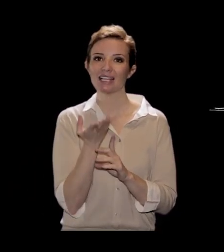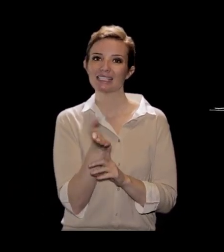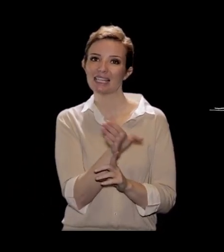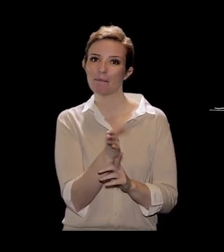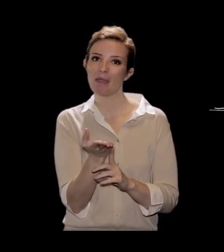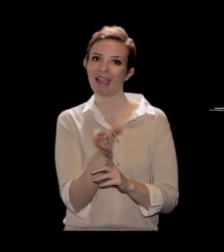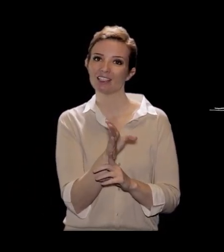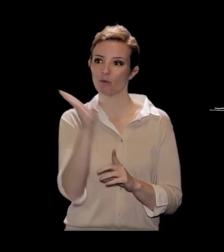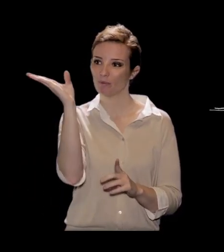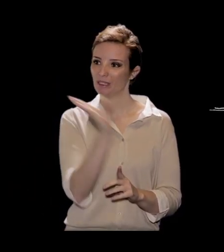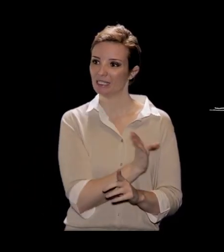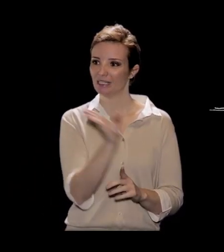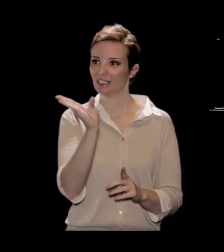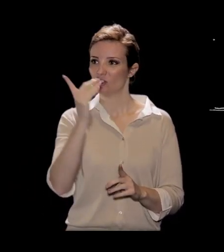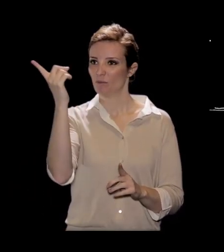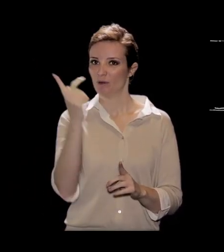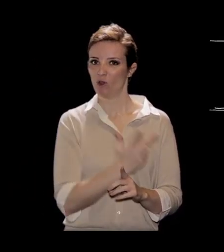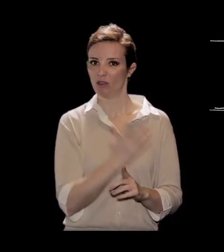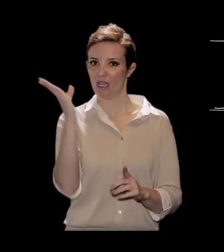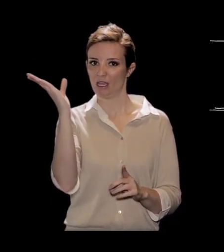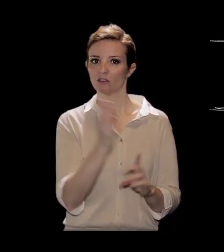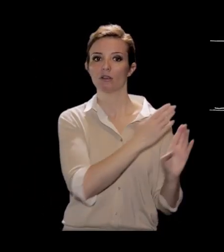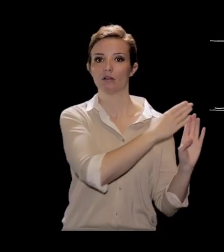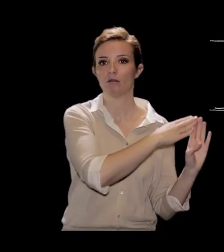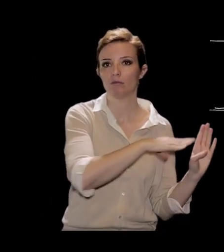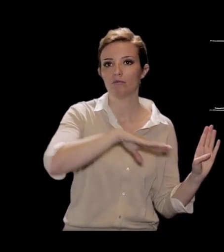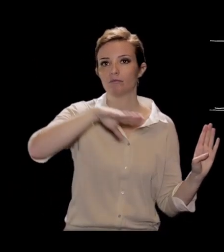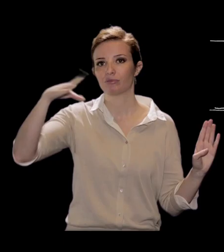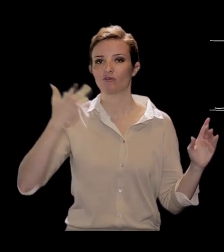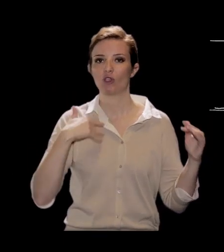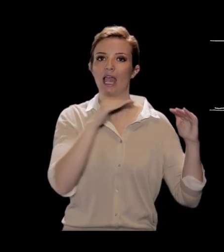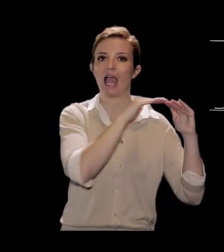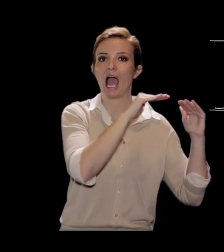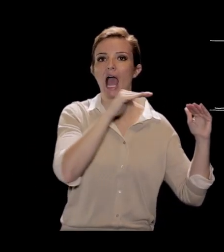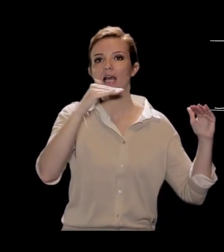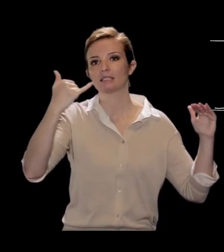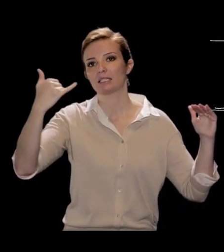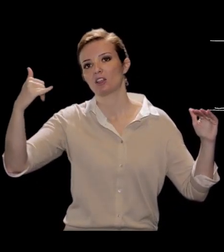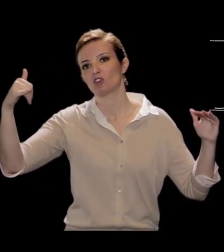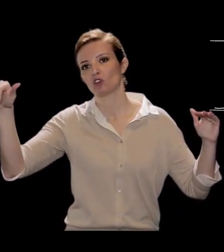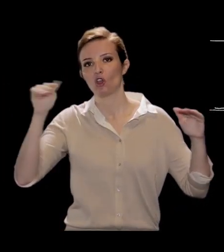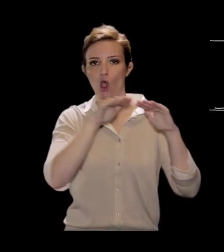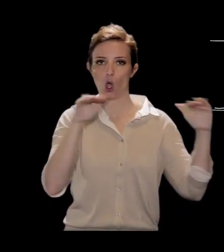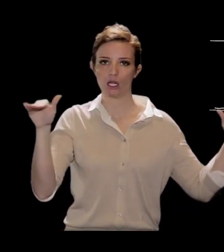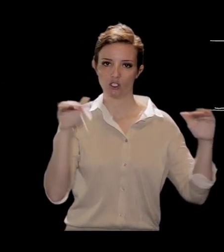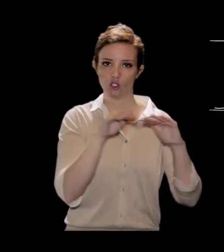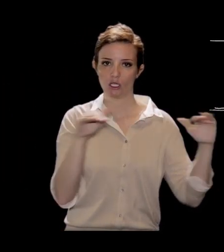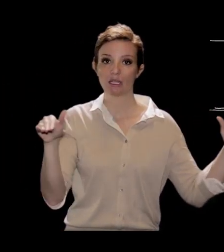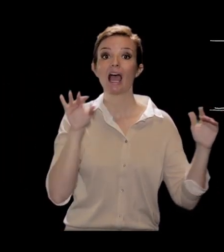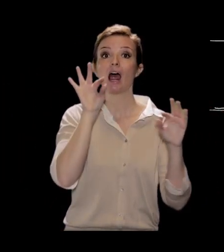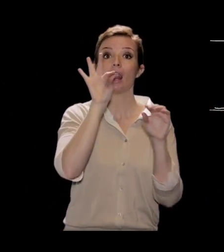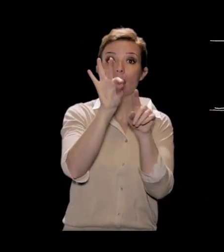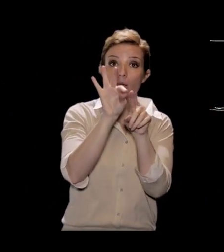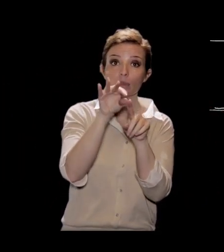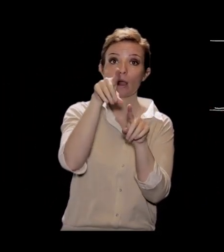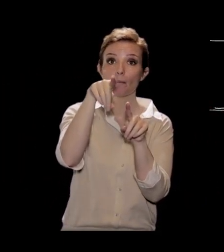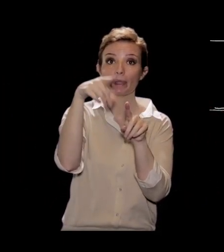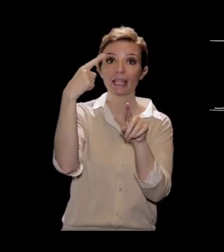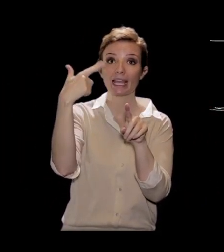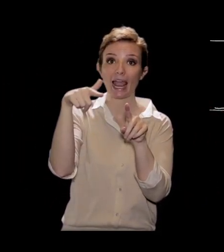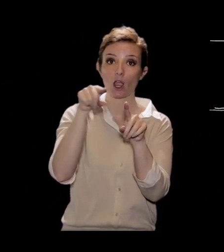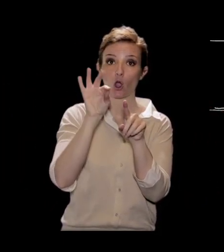bisettrice, avrà un andamento di questo tipo con un asintoto ovviamente, questa volta orizzontale, in corrispondenza del valore pi